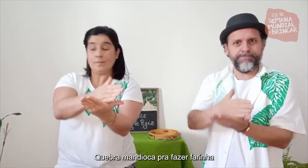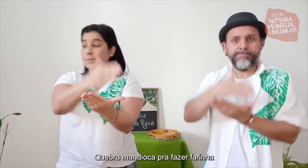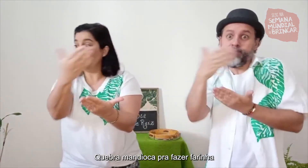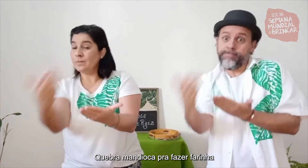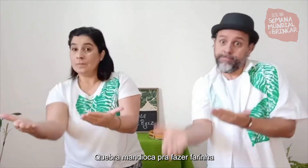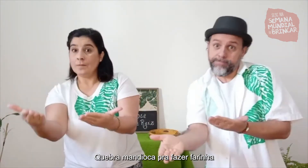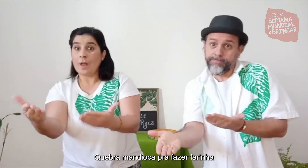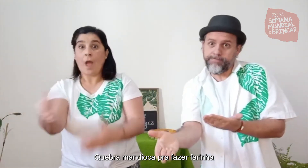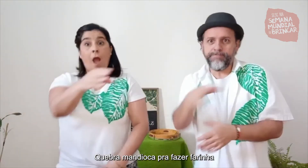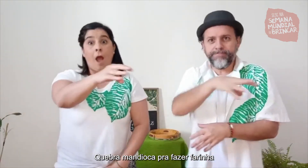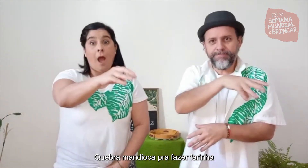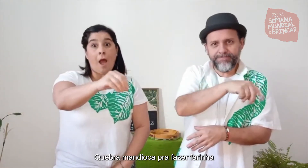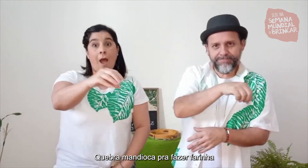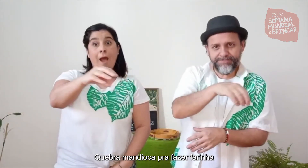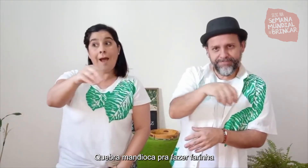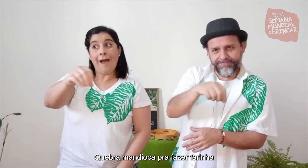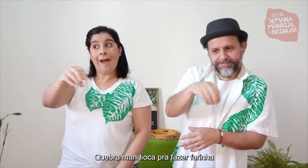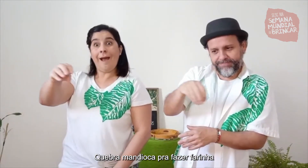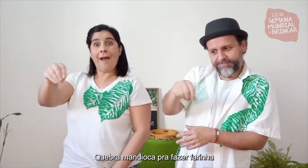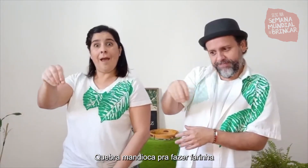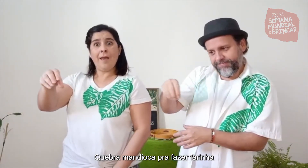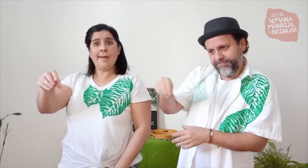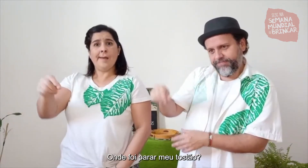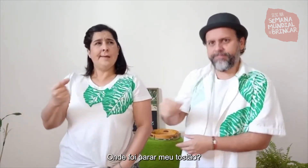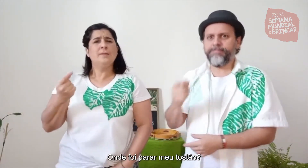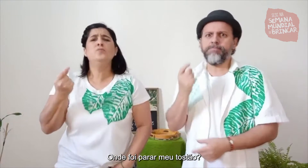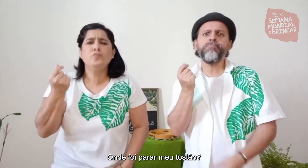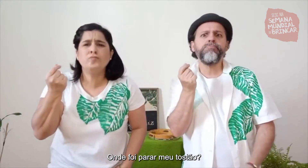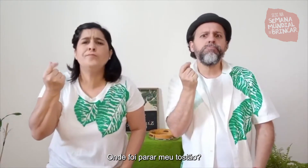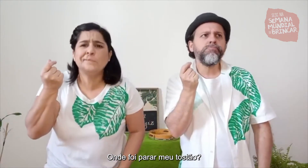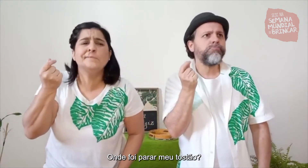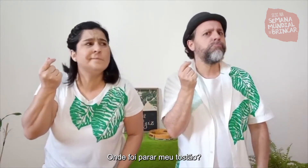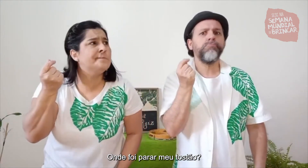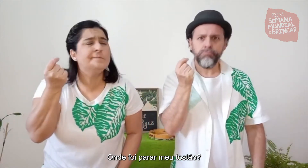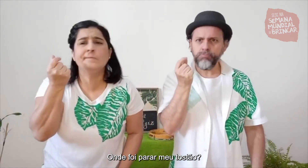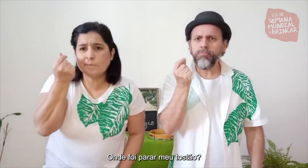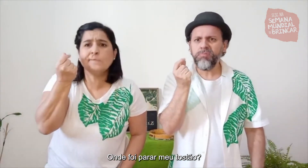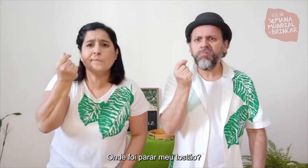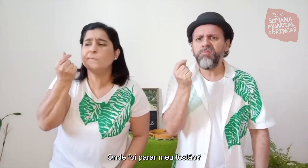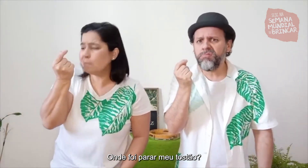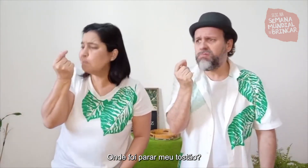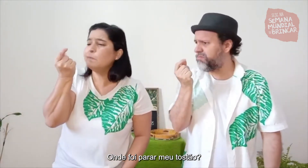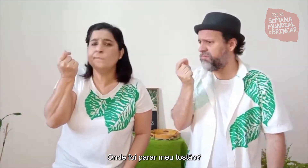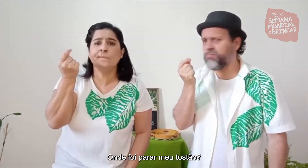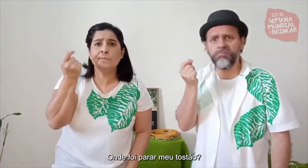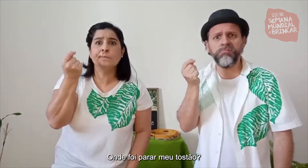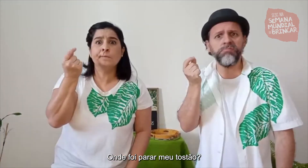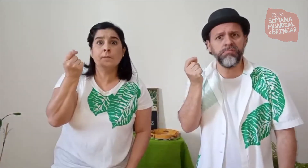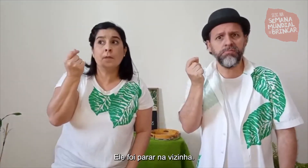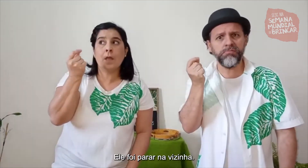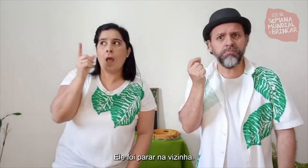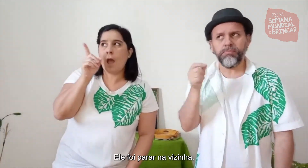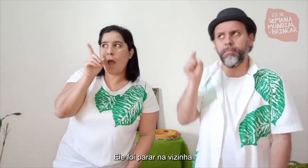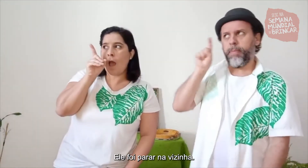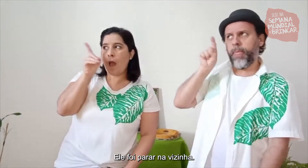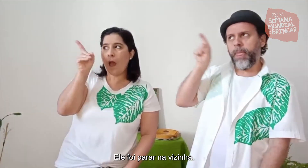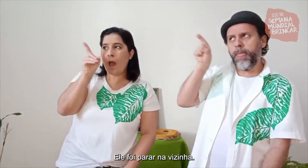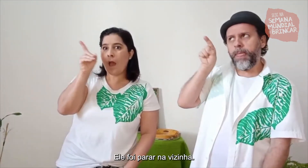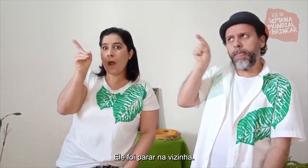Quebra mandioca pra fazer farinha. Onde foi para meu tostão? Ele foi para